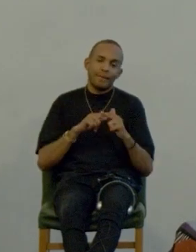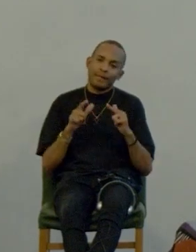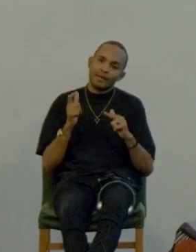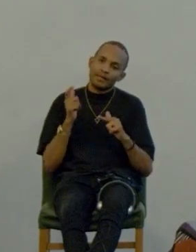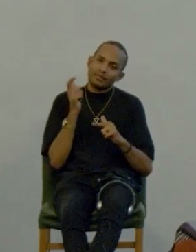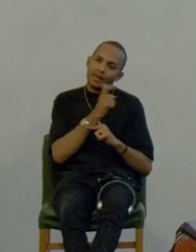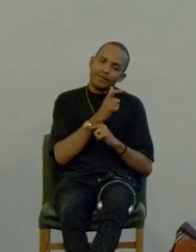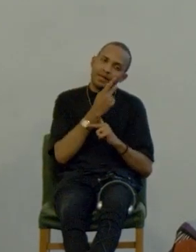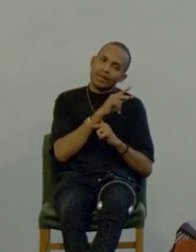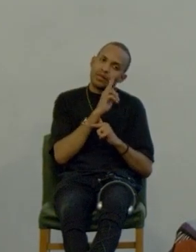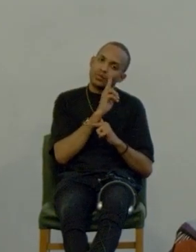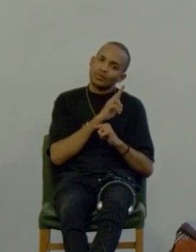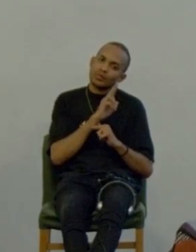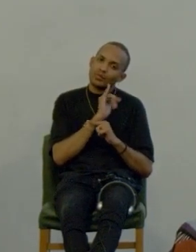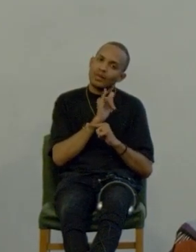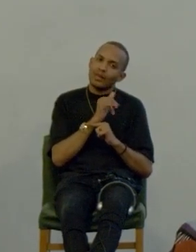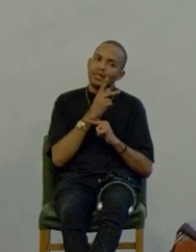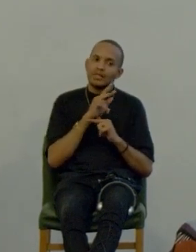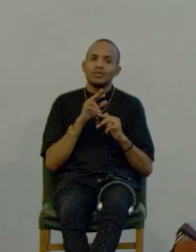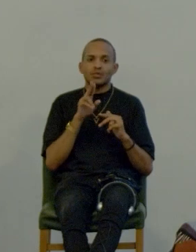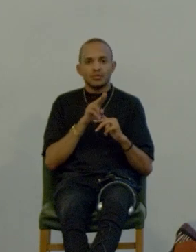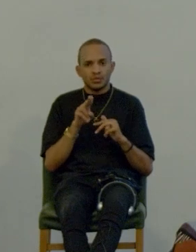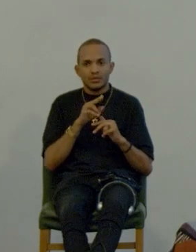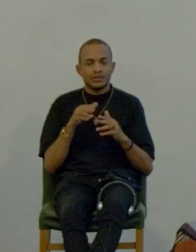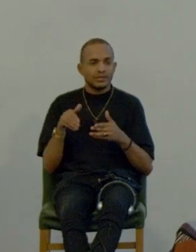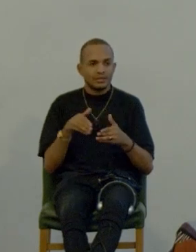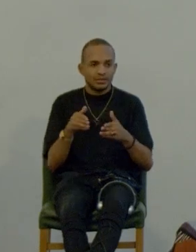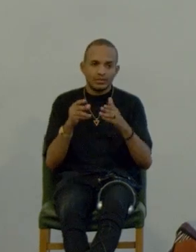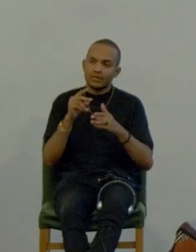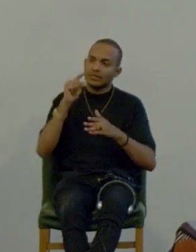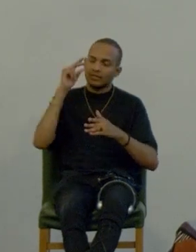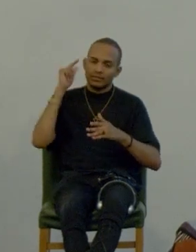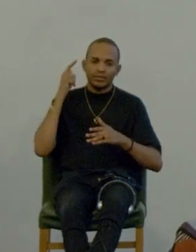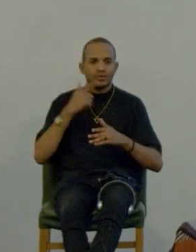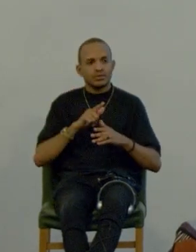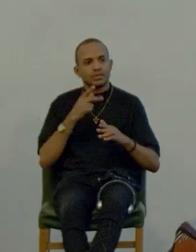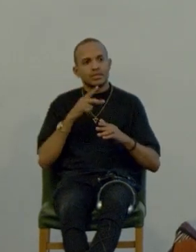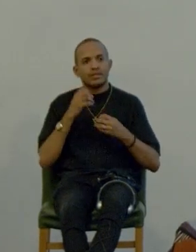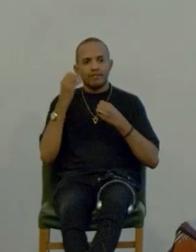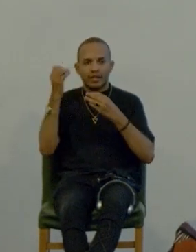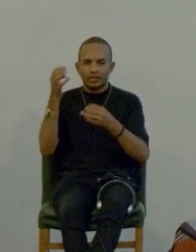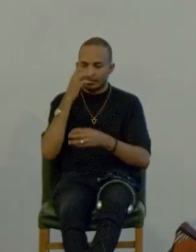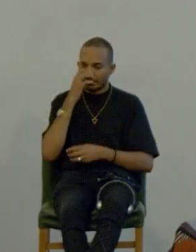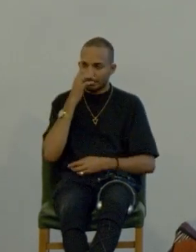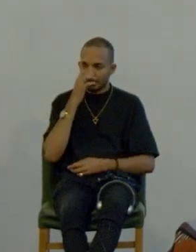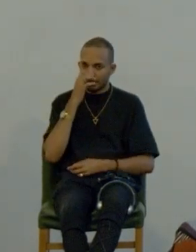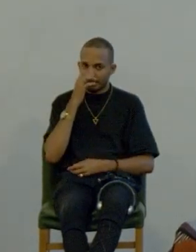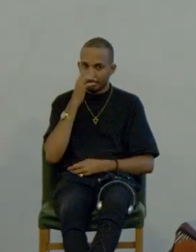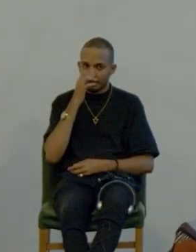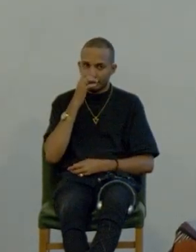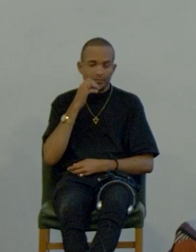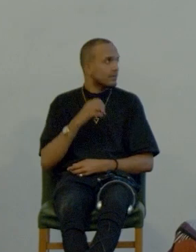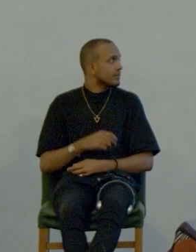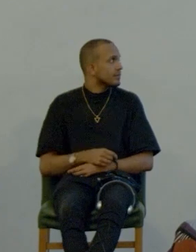termo que ele usa no próprio relato dele. Ele usou essa rede de caminhos, que eu acho que é muito antiga, para fazer essa sua viagem. E